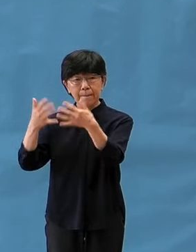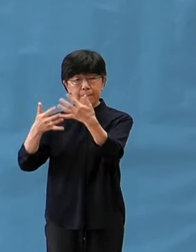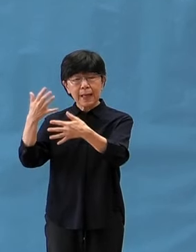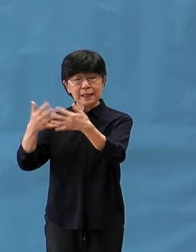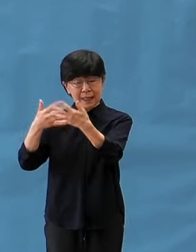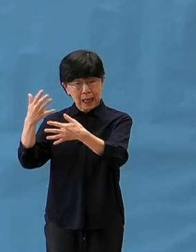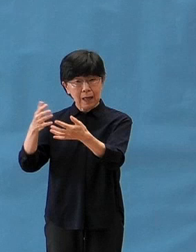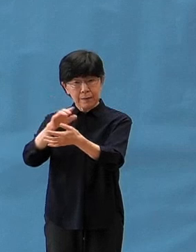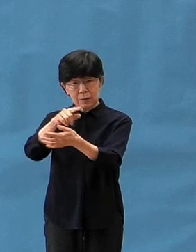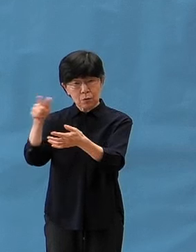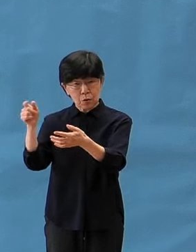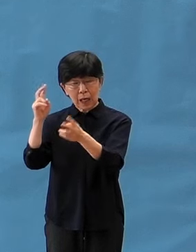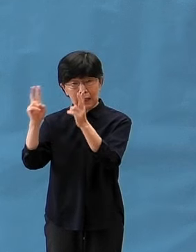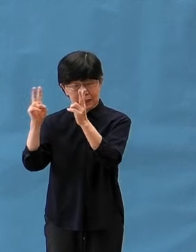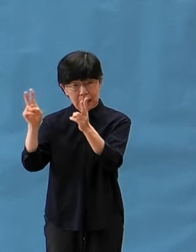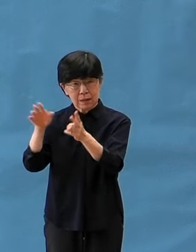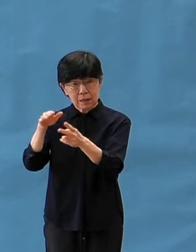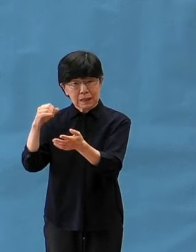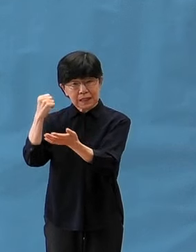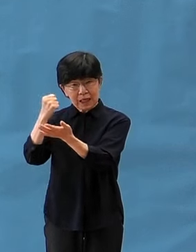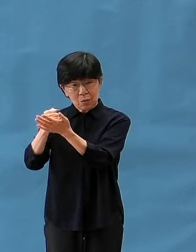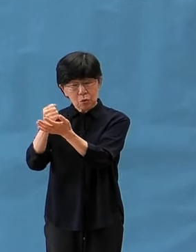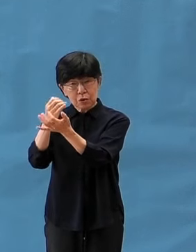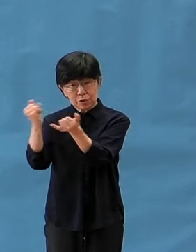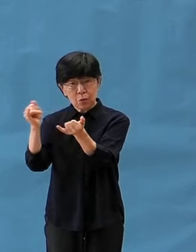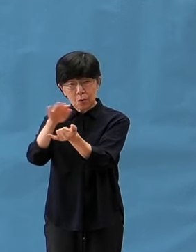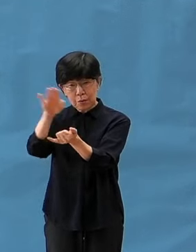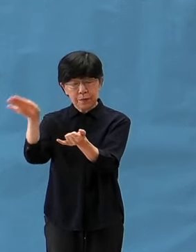ですよ。ね、